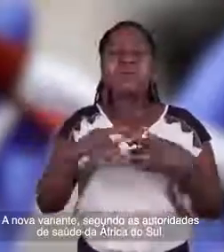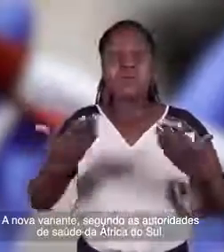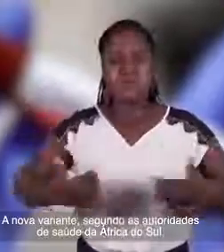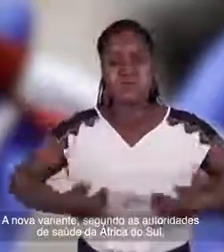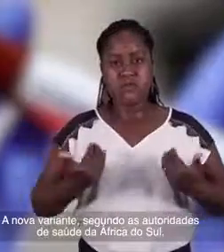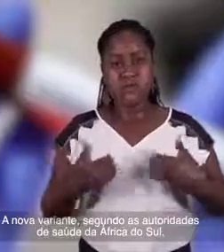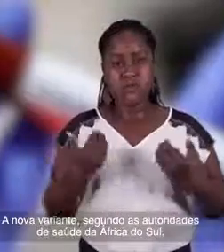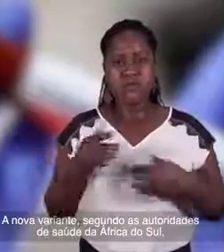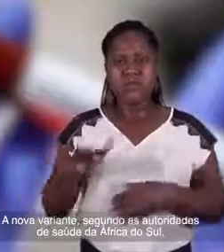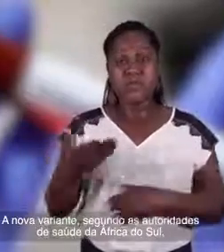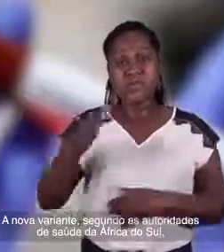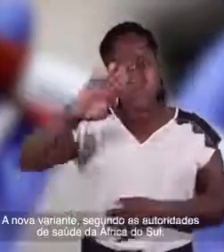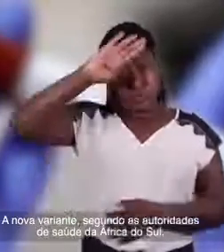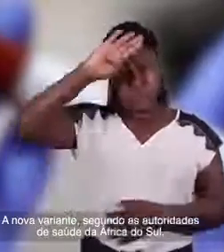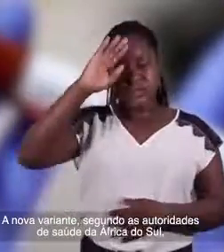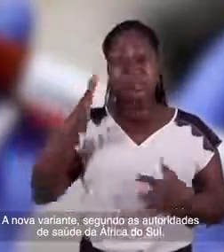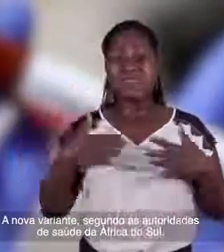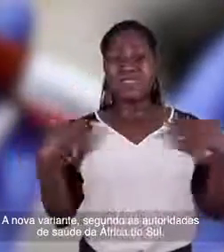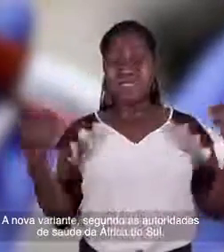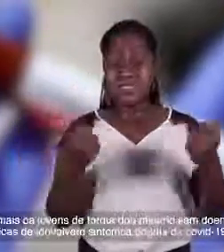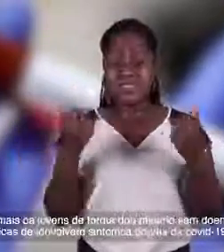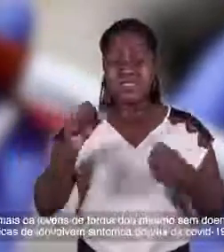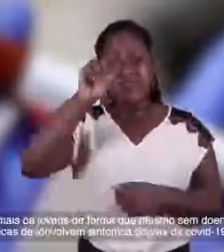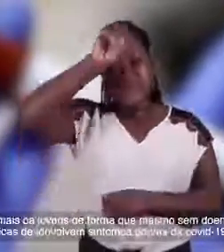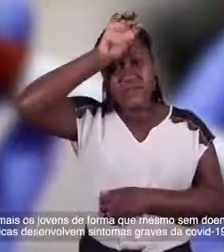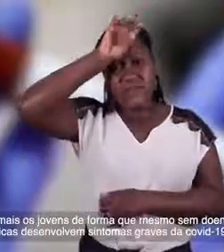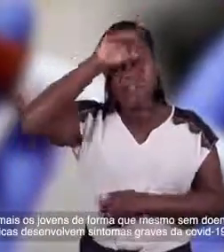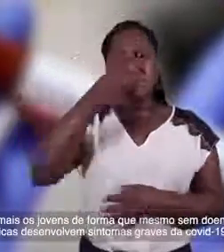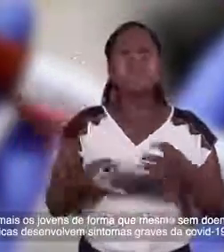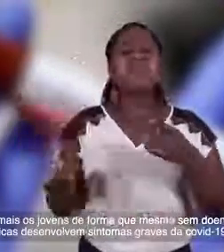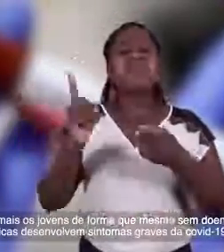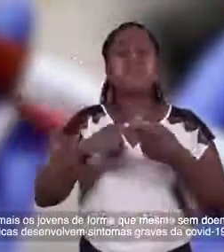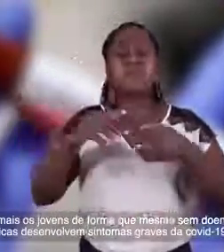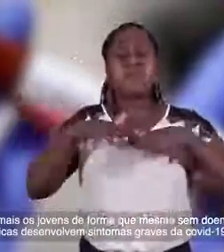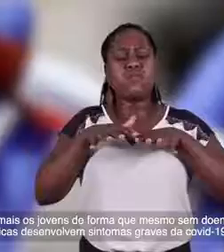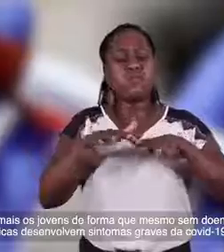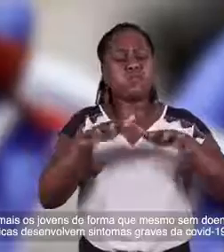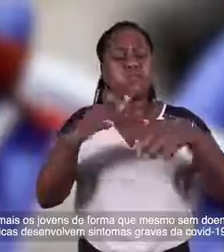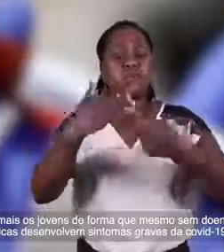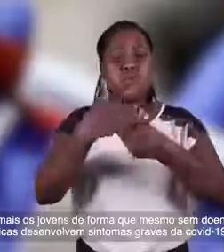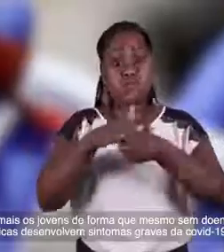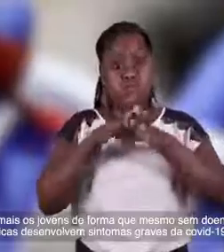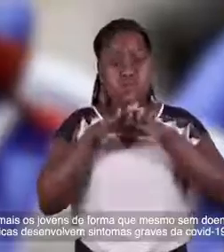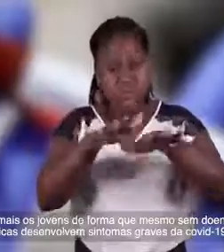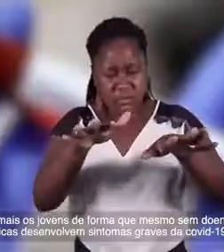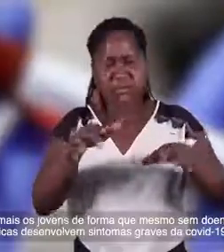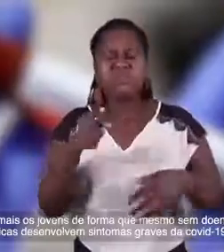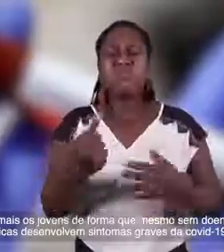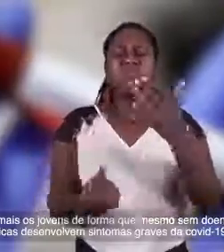de saúde da África do Sul, afeta mais os jovens de forma que, mesmo